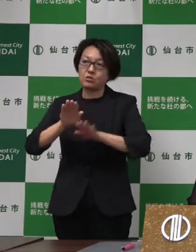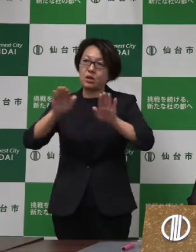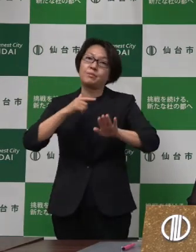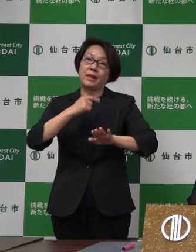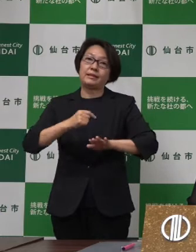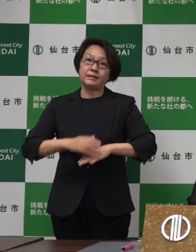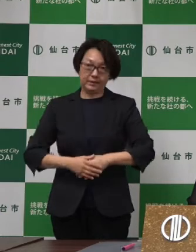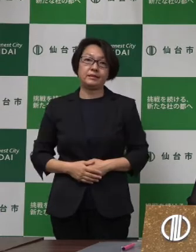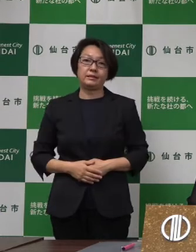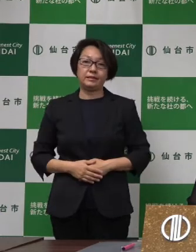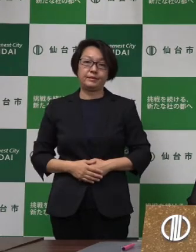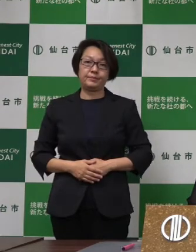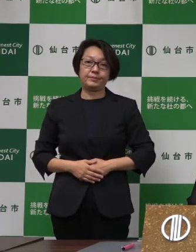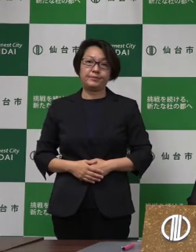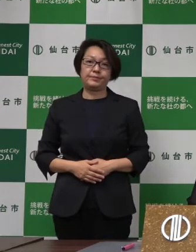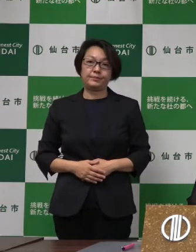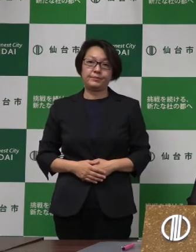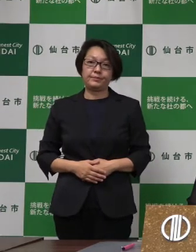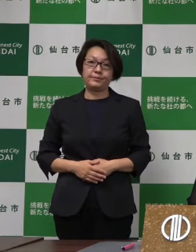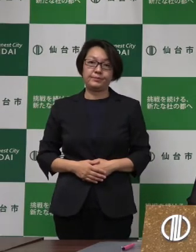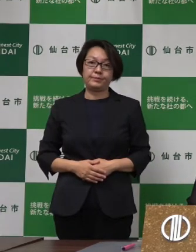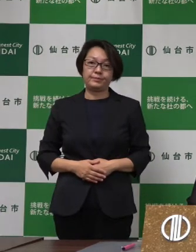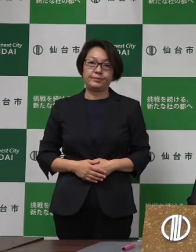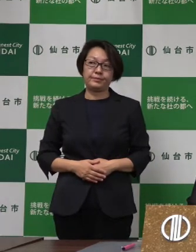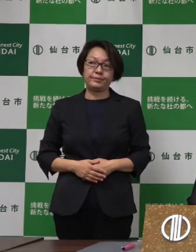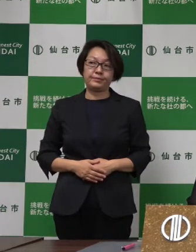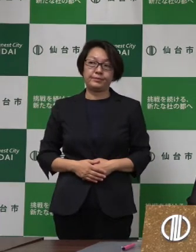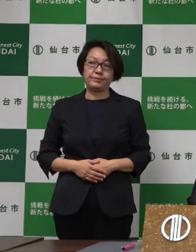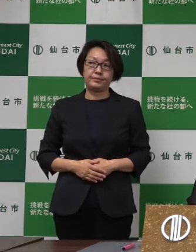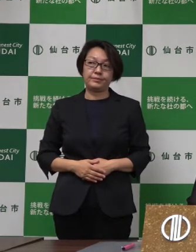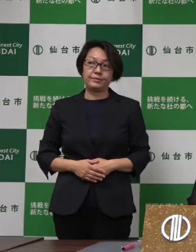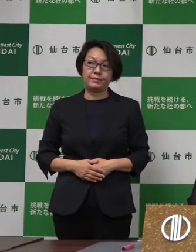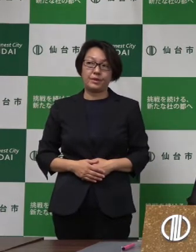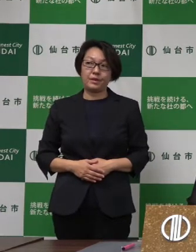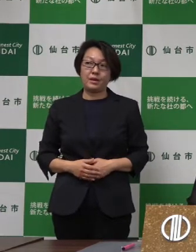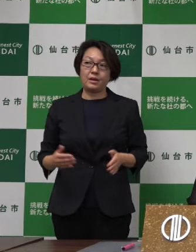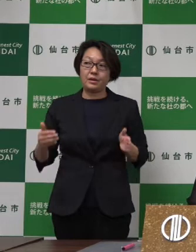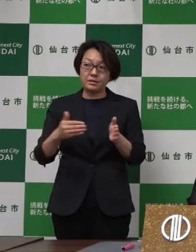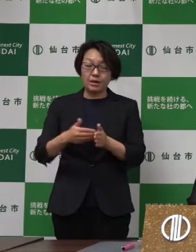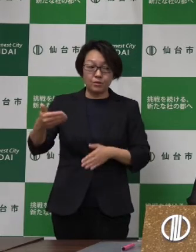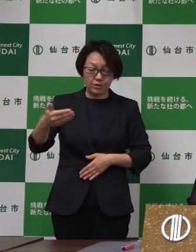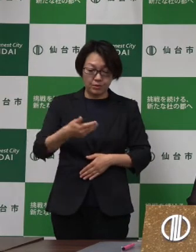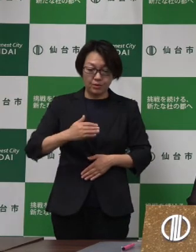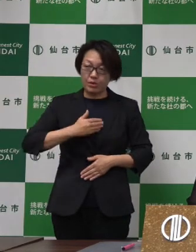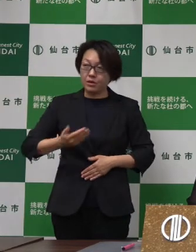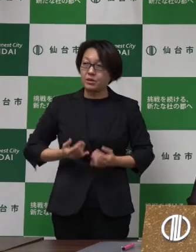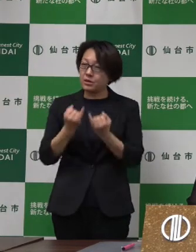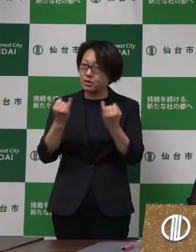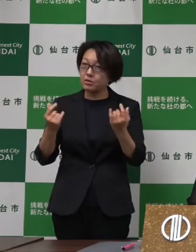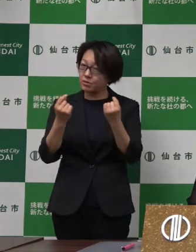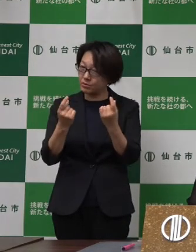。 最後にです まあ妊婦さんもそうなんですけど、